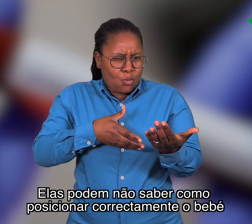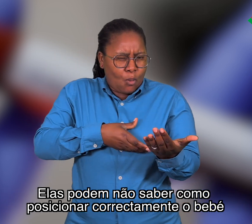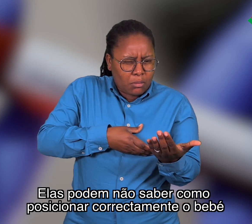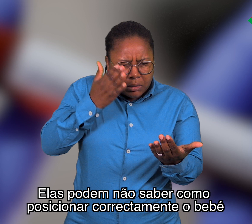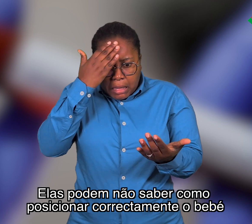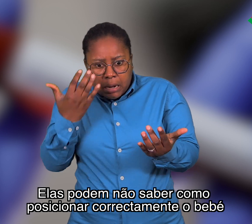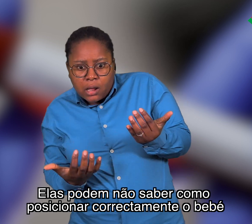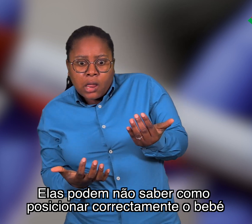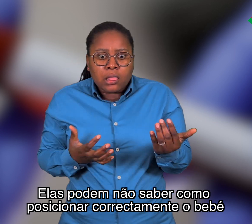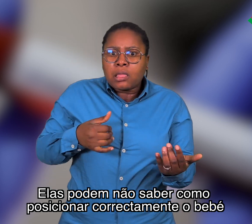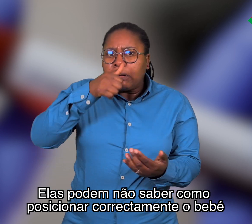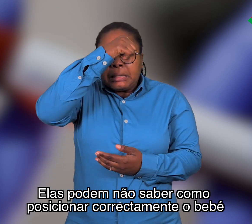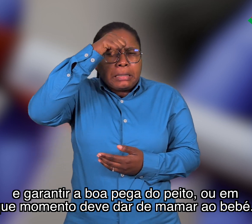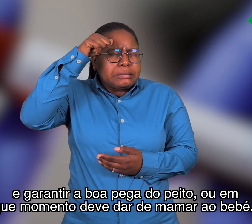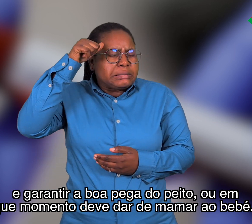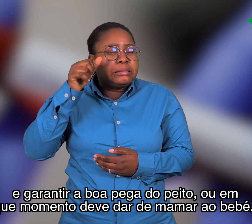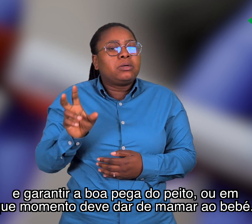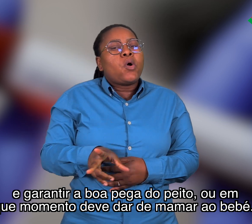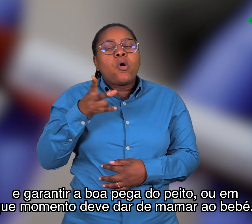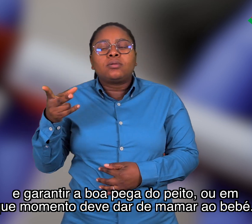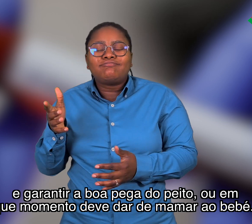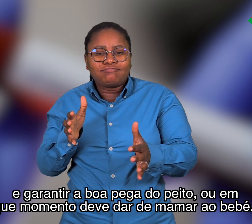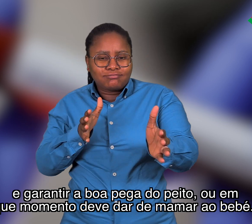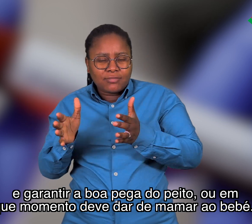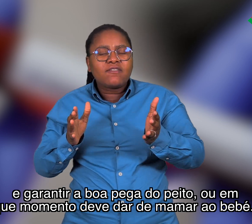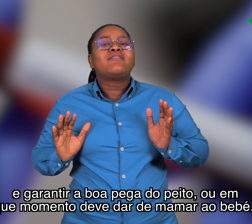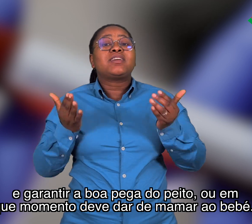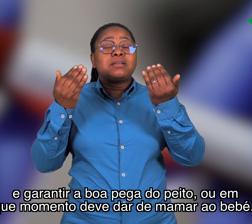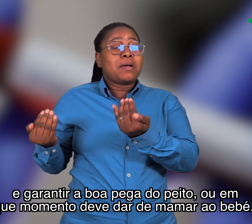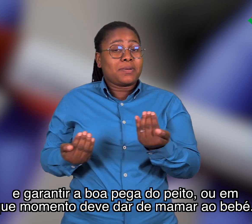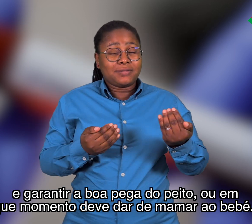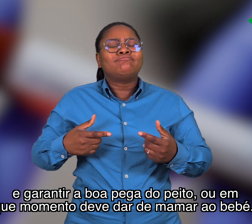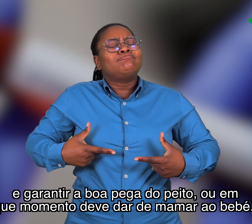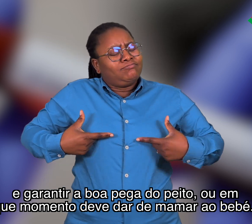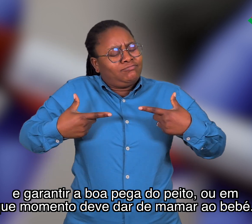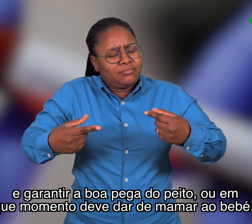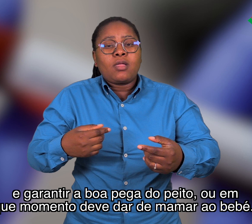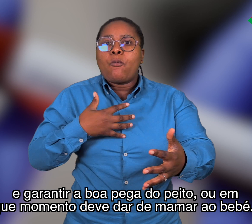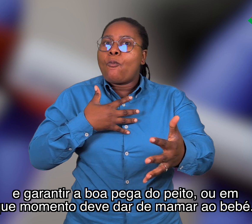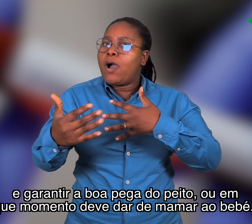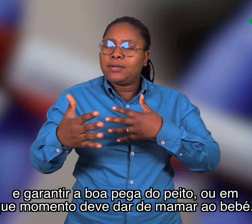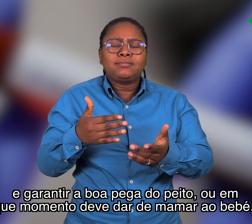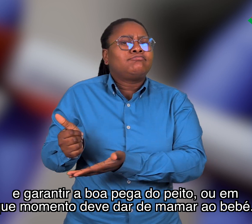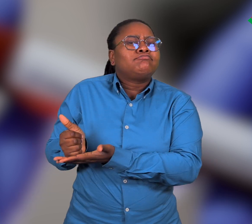como posicionar corretamente o bebê e garantir a boa pega do peito ou em que momento deve dar de mamar ao bebê.